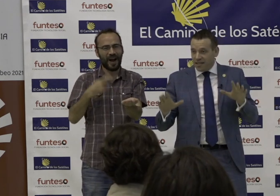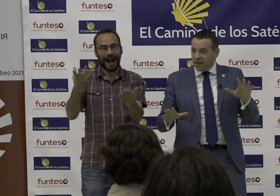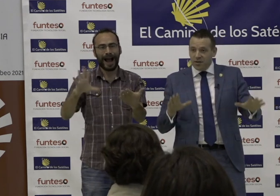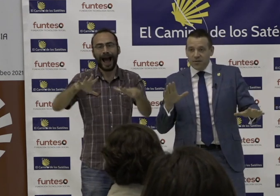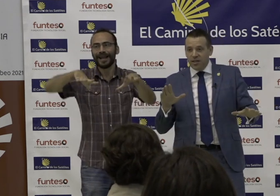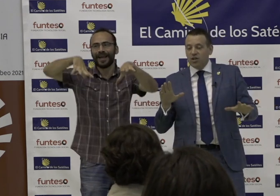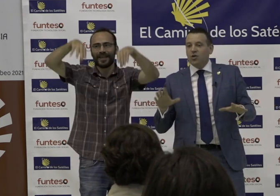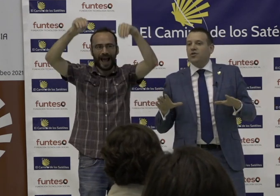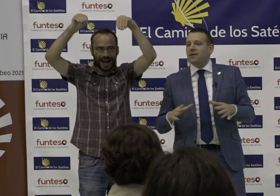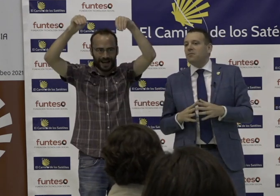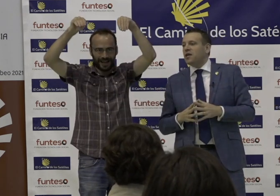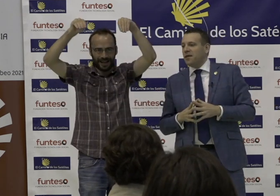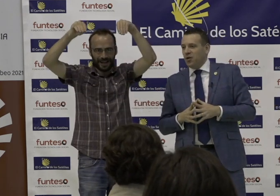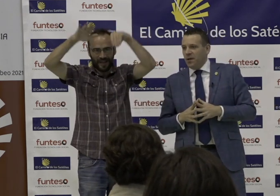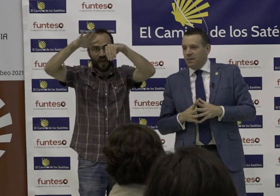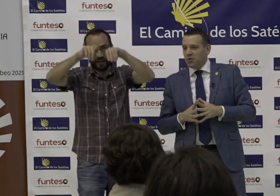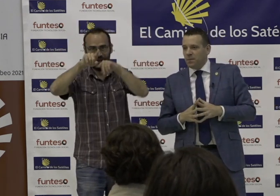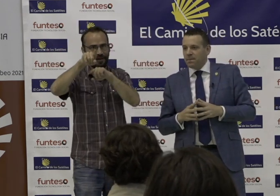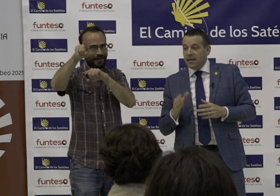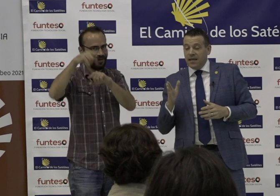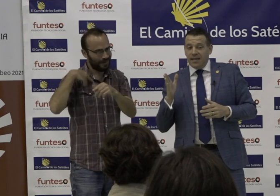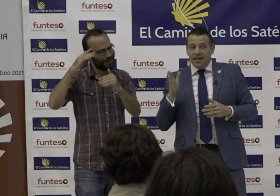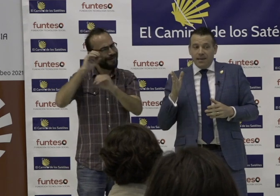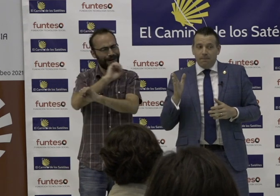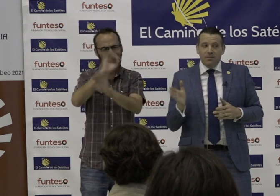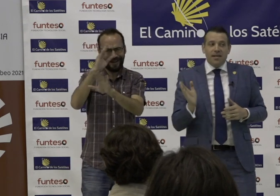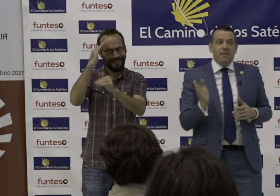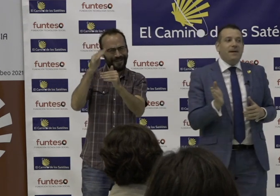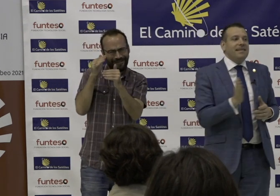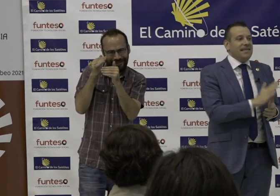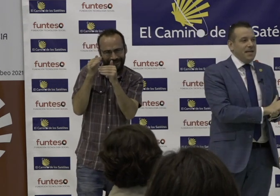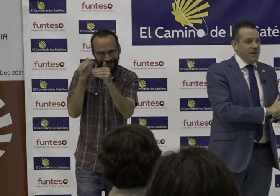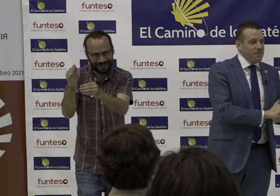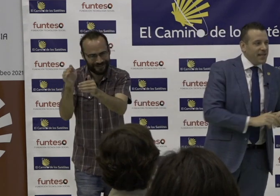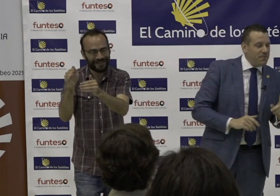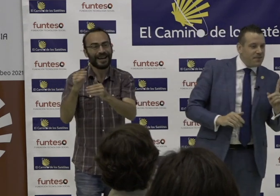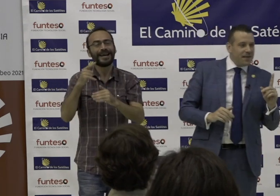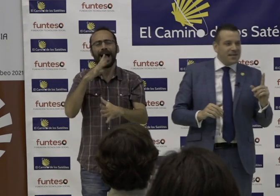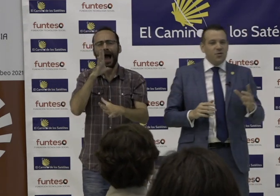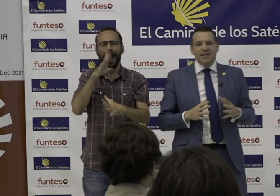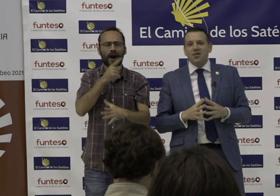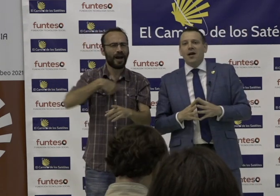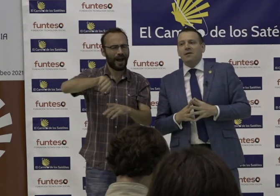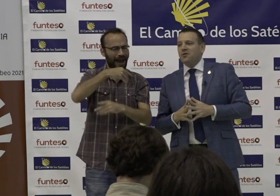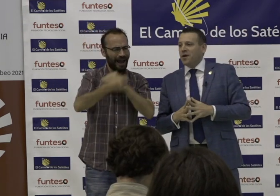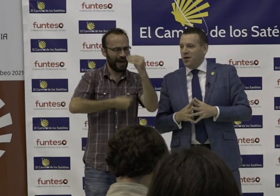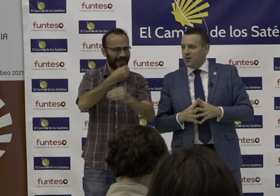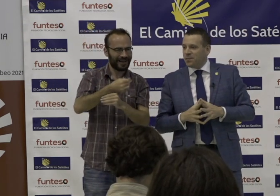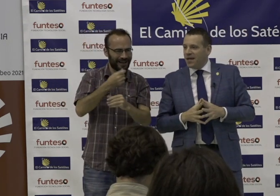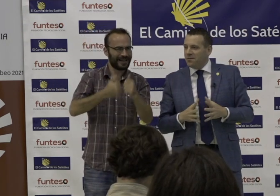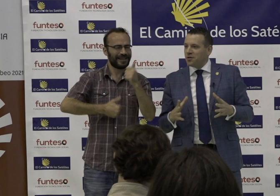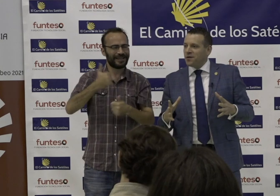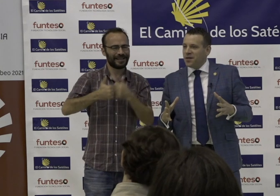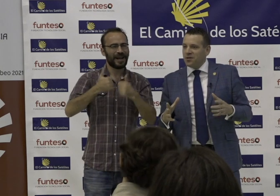importar la orientación, todos sabemos hacia dónde vamos. Vamos a hacer parte de examen. El primer día estuvisteis con Alberto